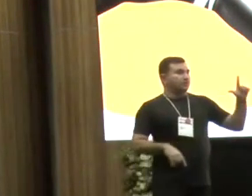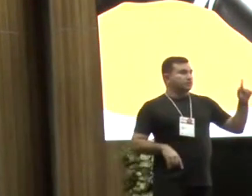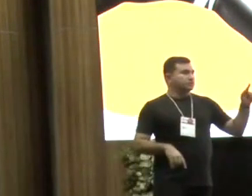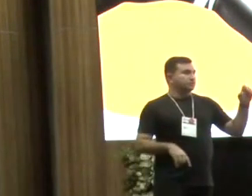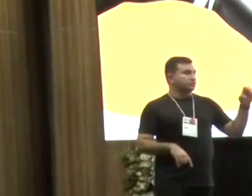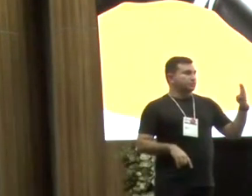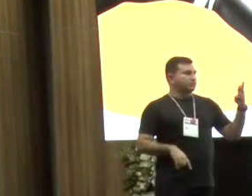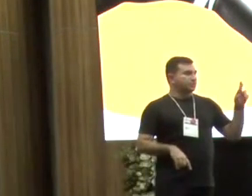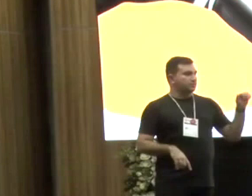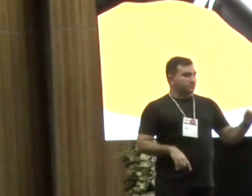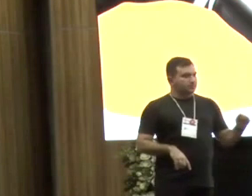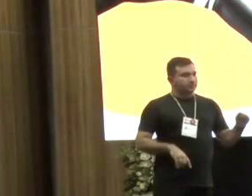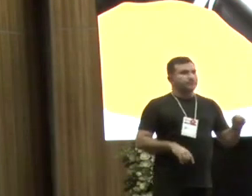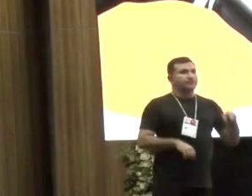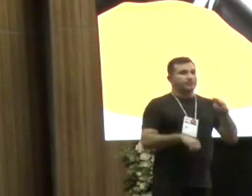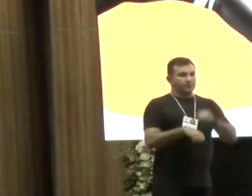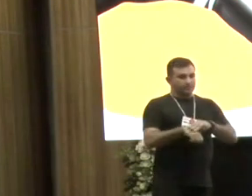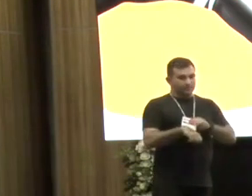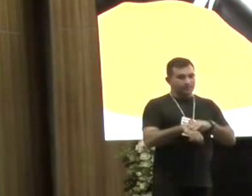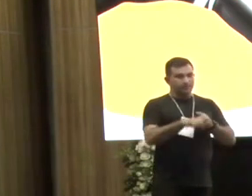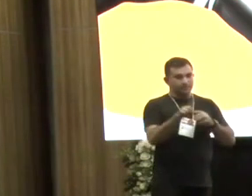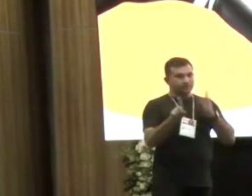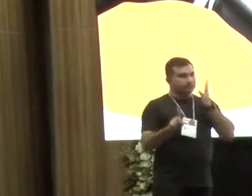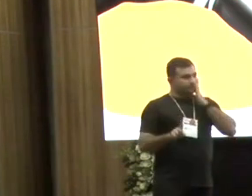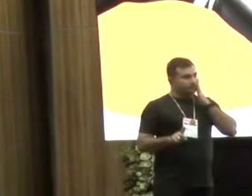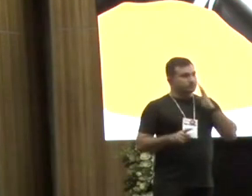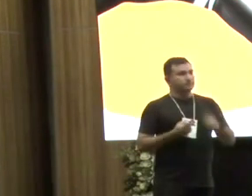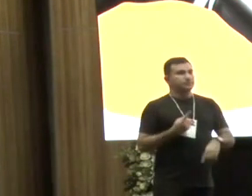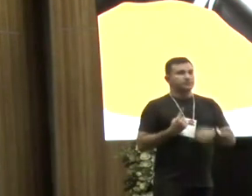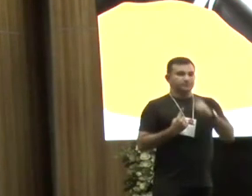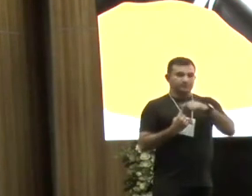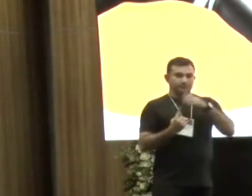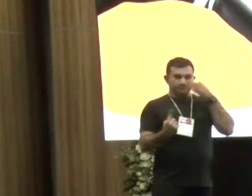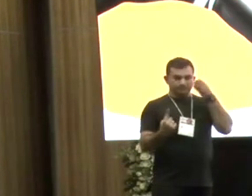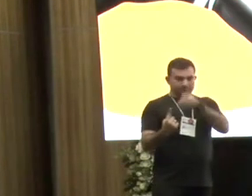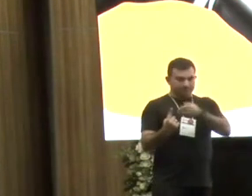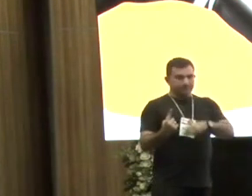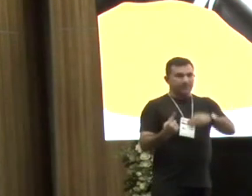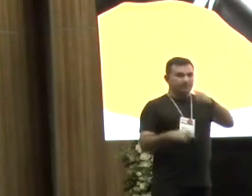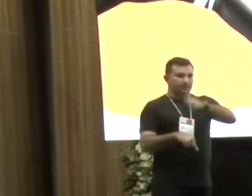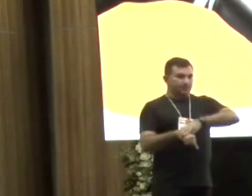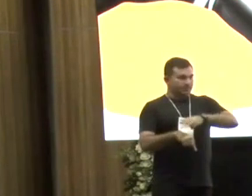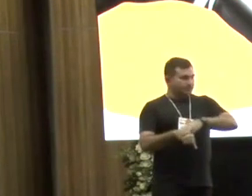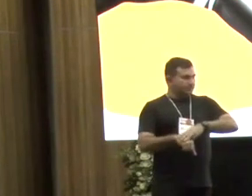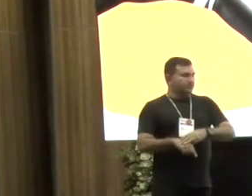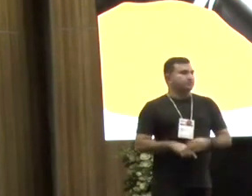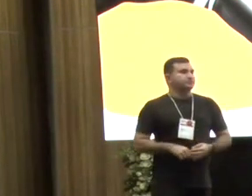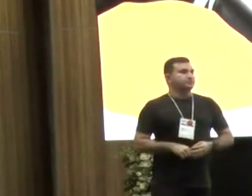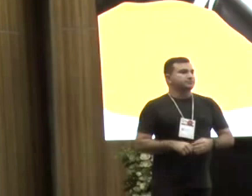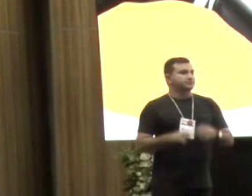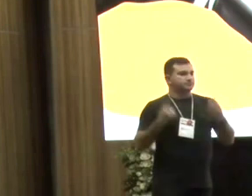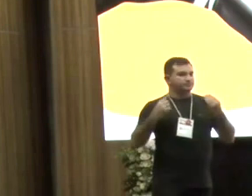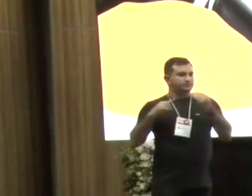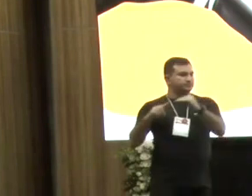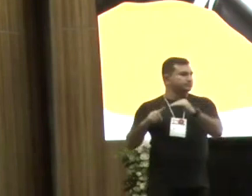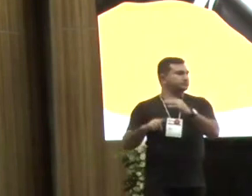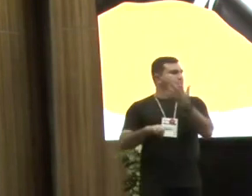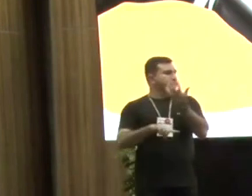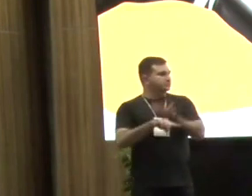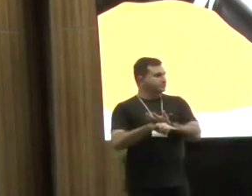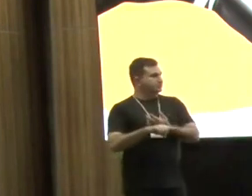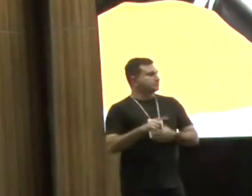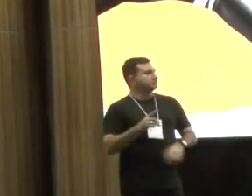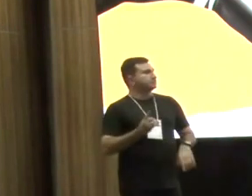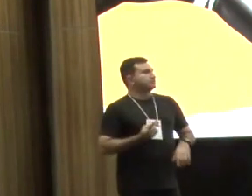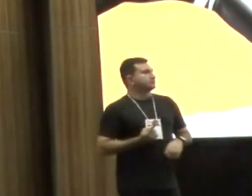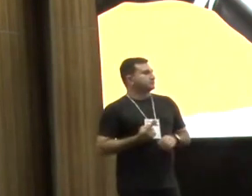Qual a disciplina? Matemática, que é o componente curricular. Não é mais disciplina, é componente curricular. Então vamos lá.